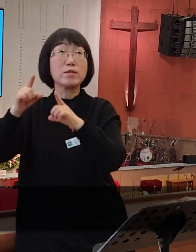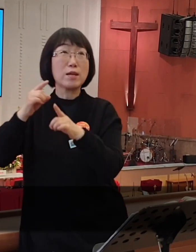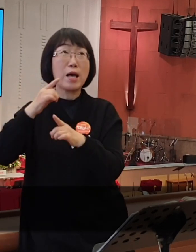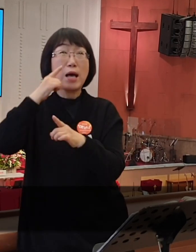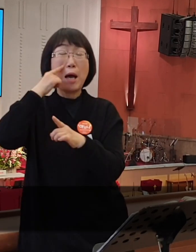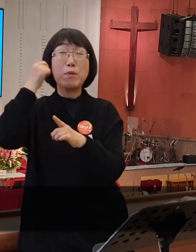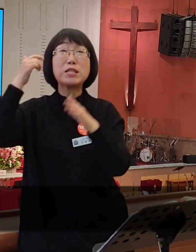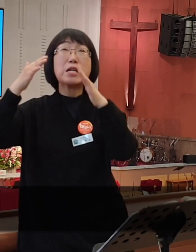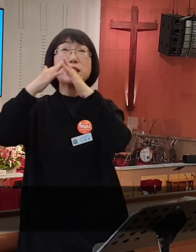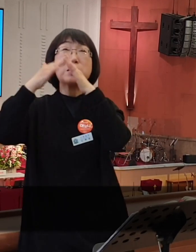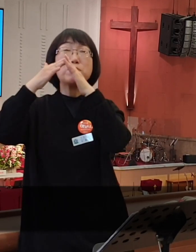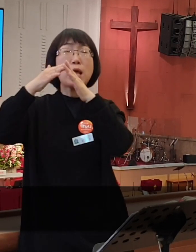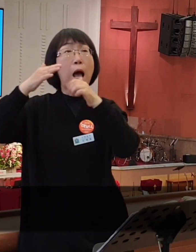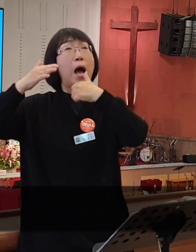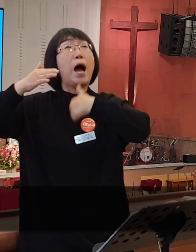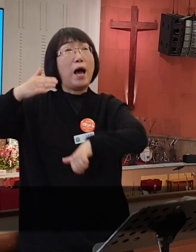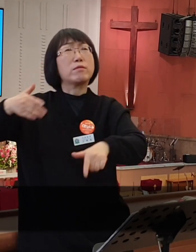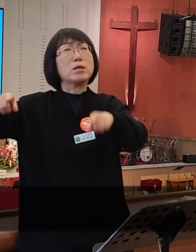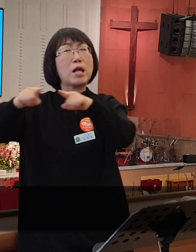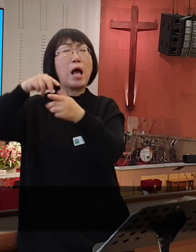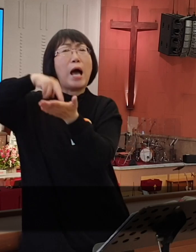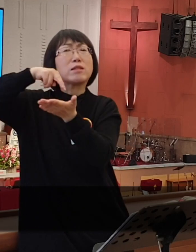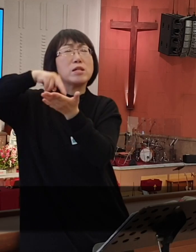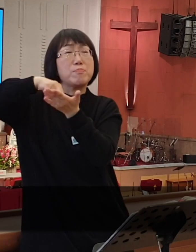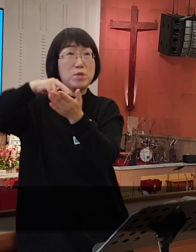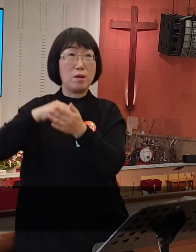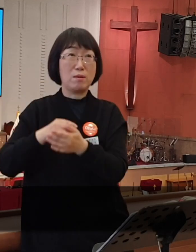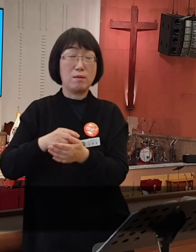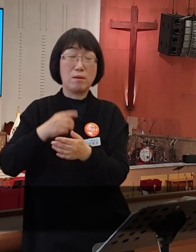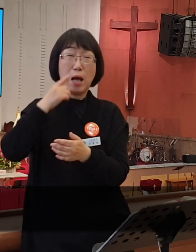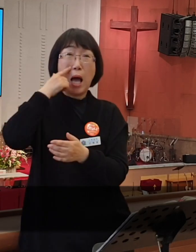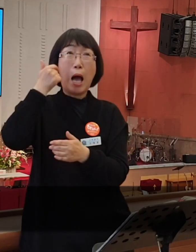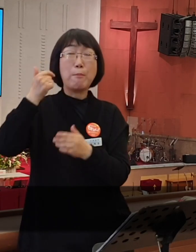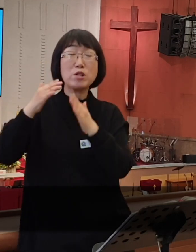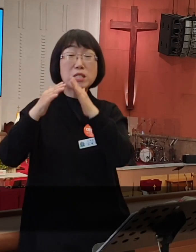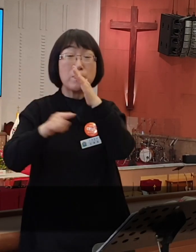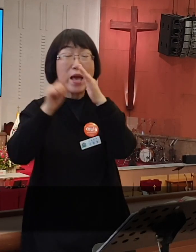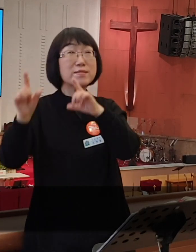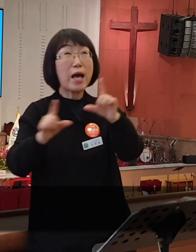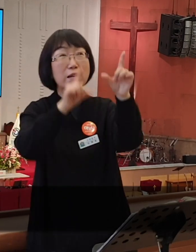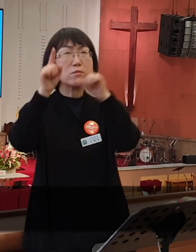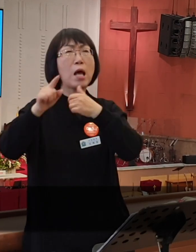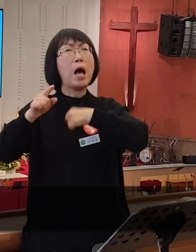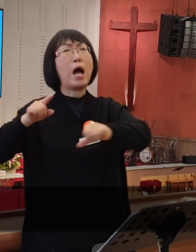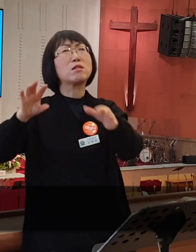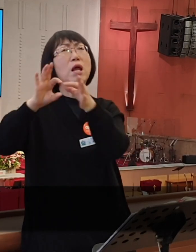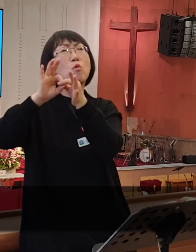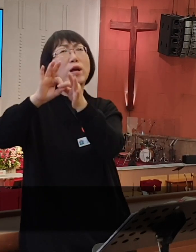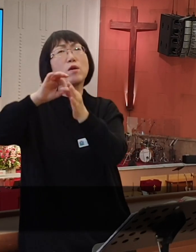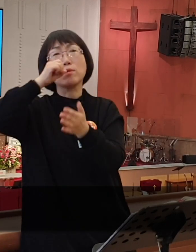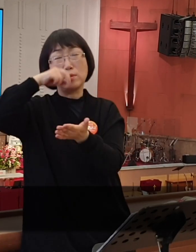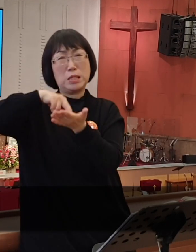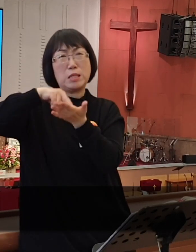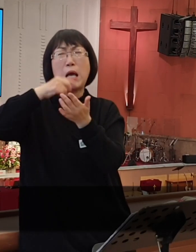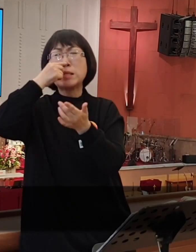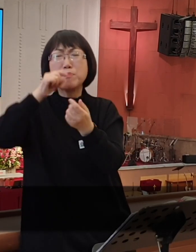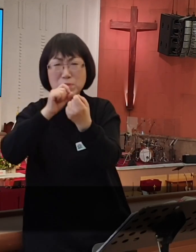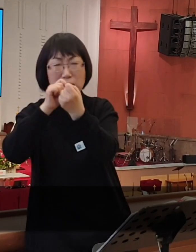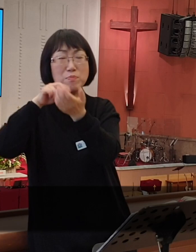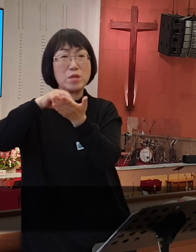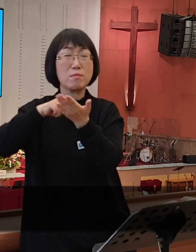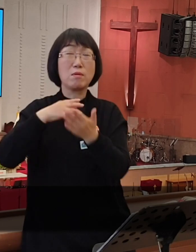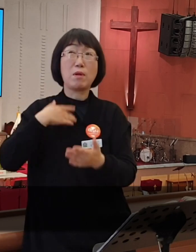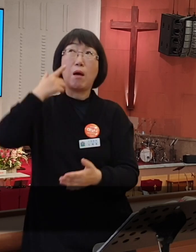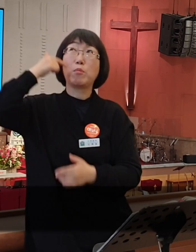있다는 게 아니라 그것은 아들이라는 아들의 관계를 상징해요. 여기 14장에 있는 말씀 그렇게 생각하고 읽으면 이렇게 됩니다. 내